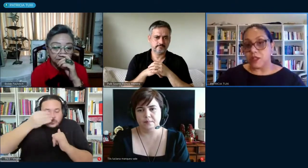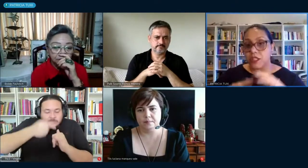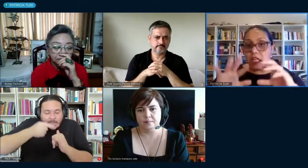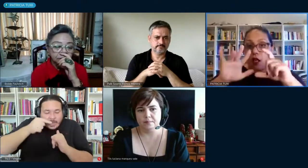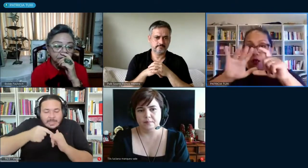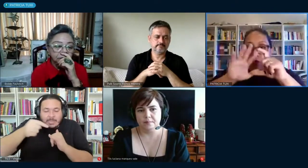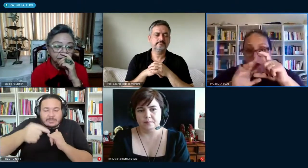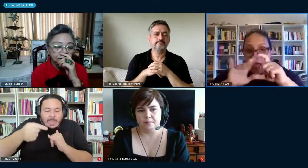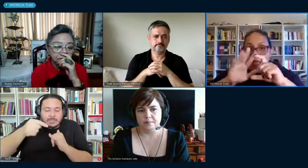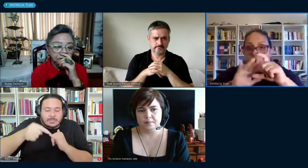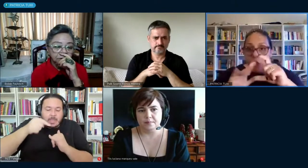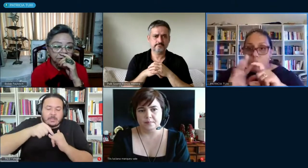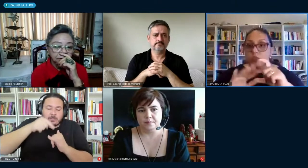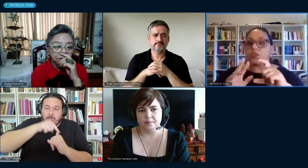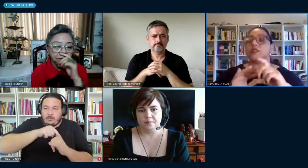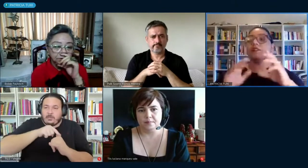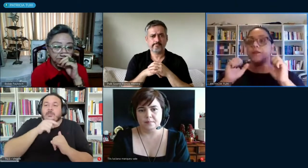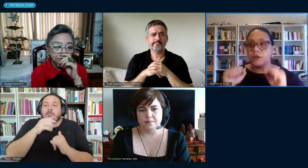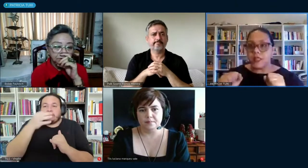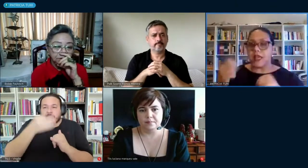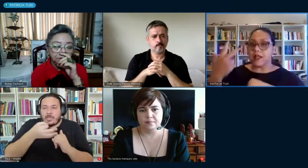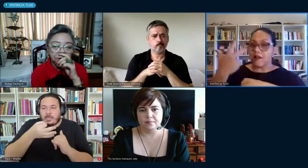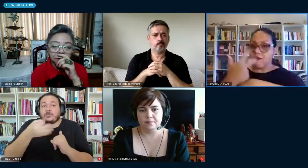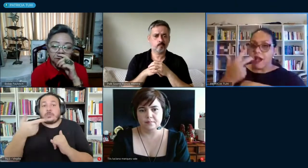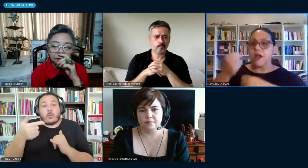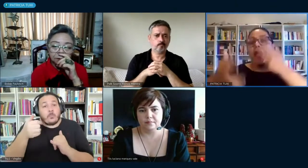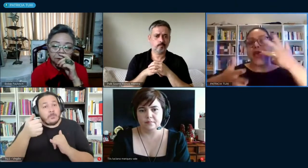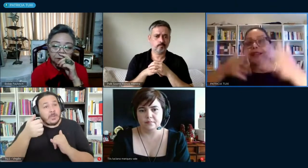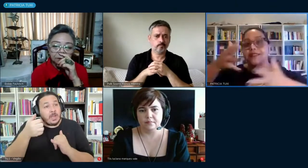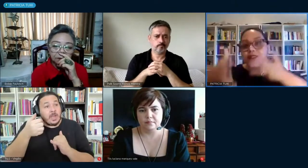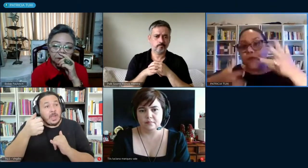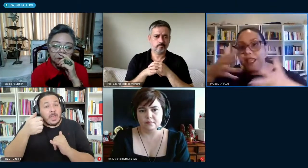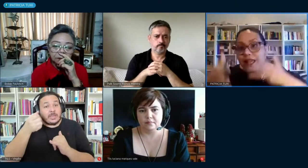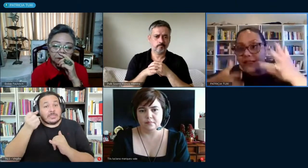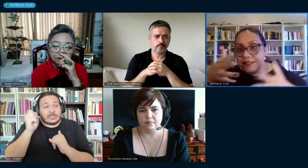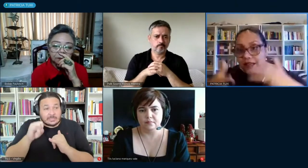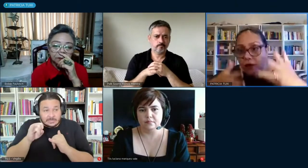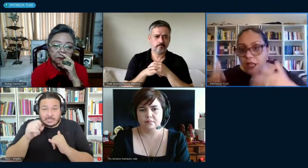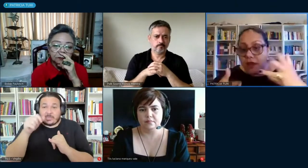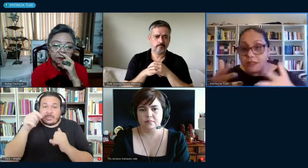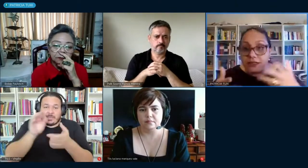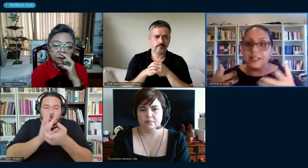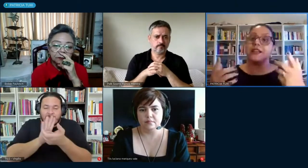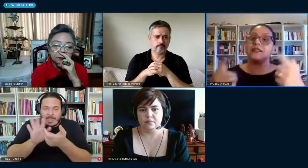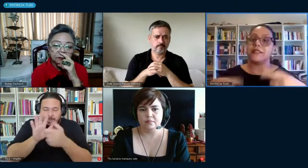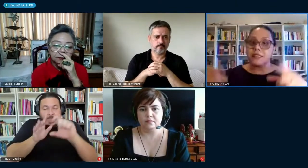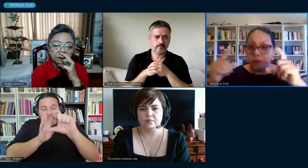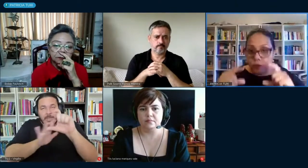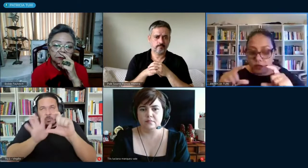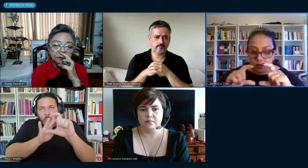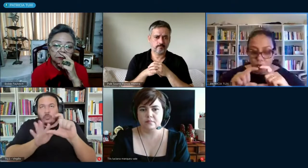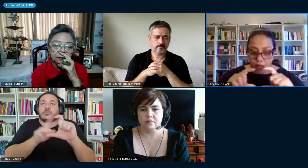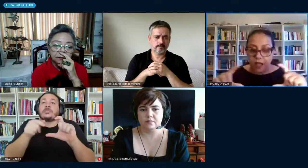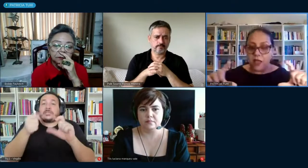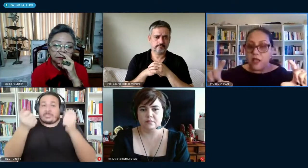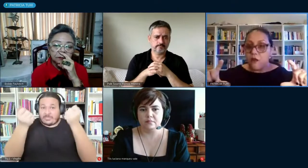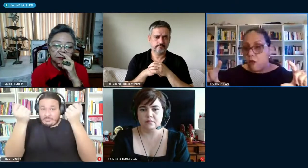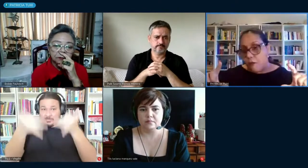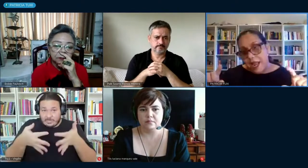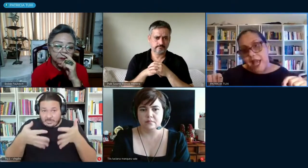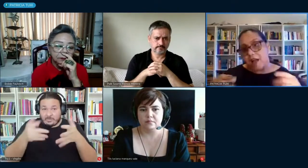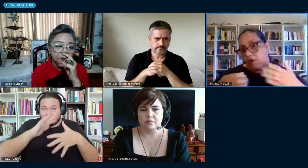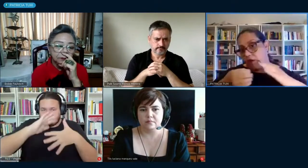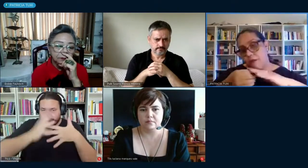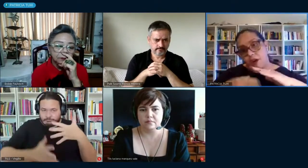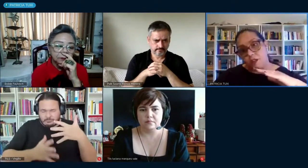perspectiva. Então, acho que no QR Code, se puder gravar essa explicação em língua de sinais e depois colocar